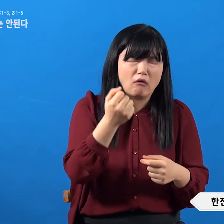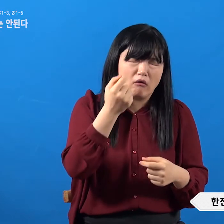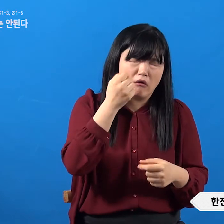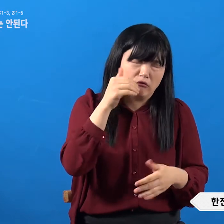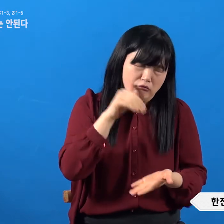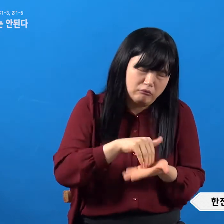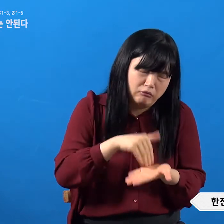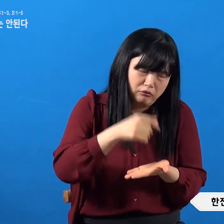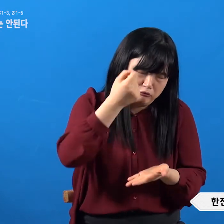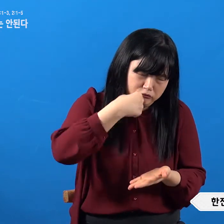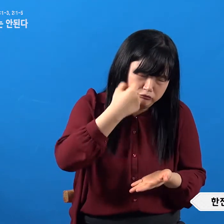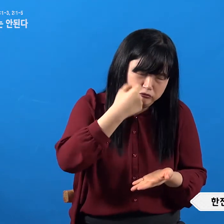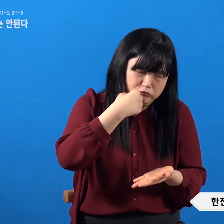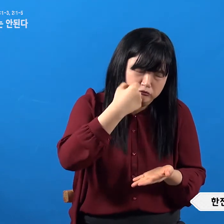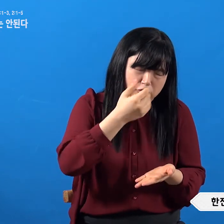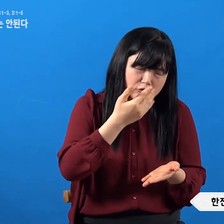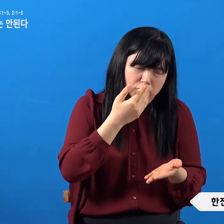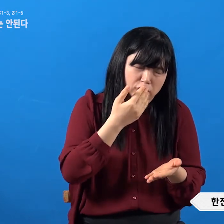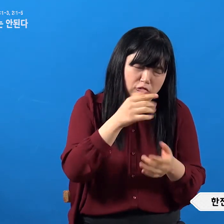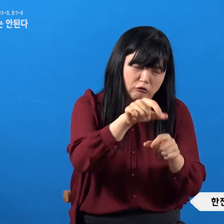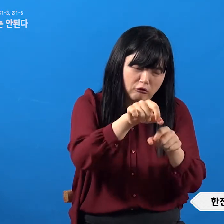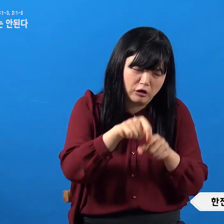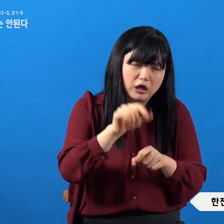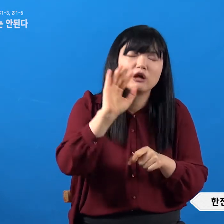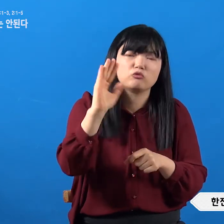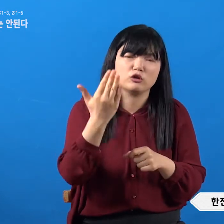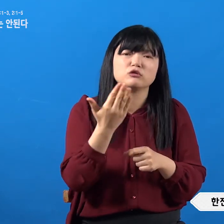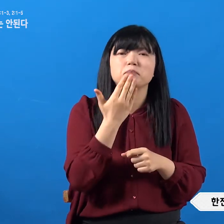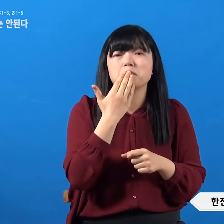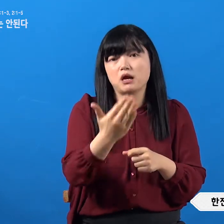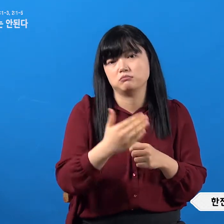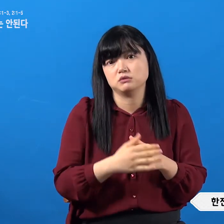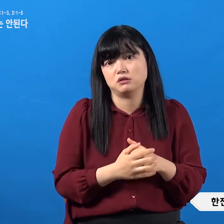그 백성들처럼 될 수도 있습니다.